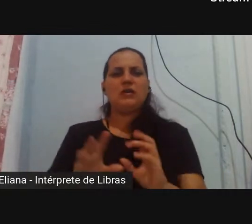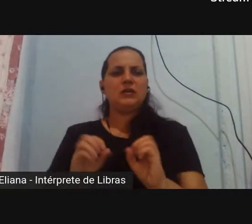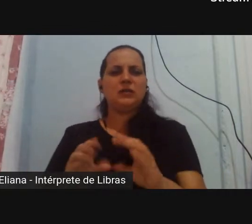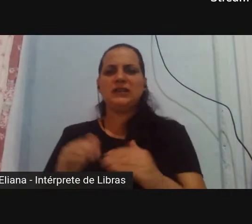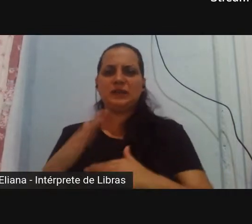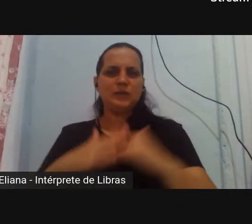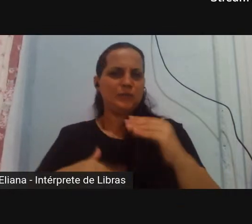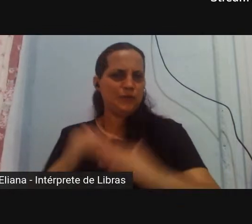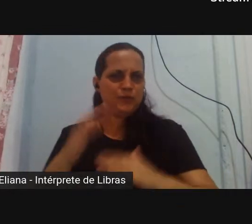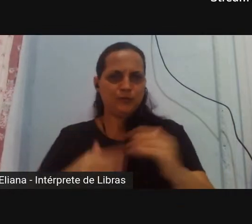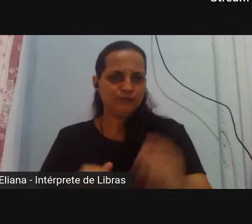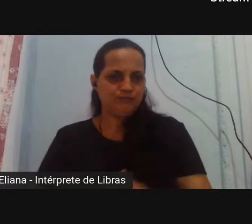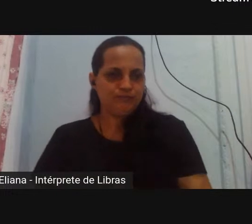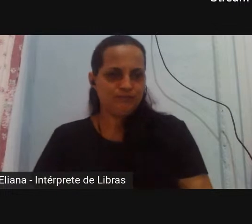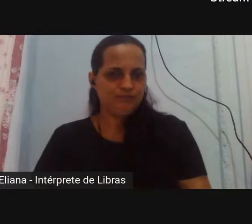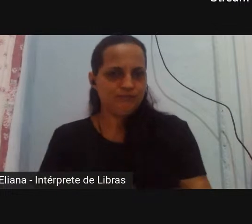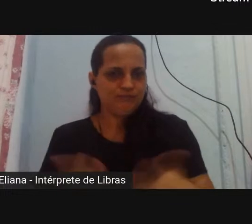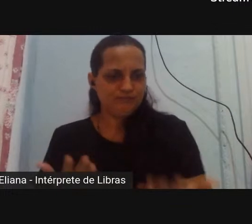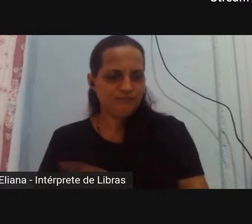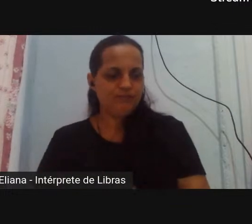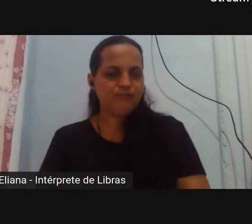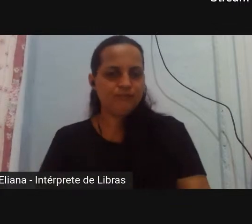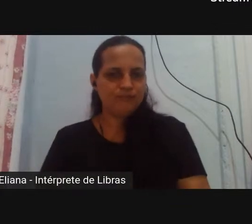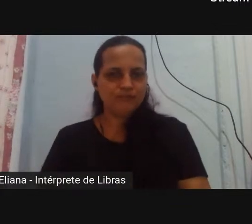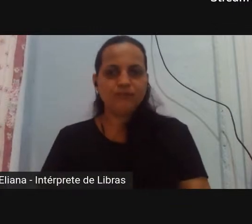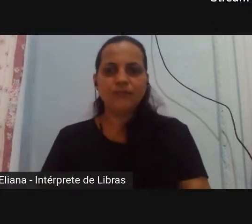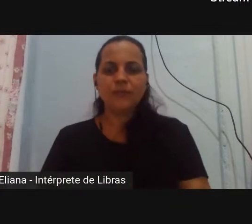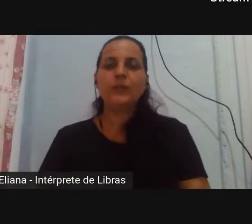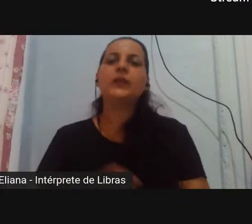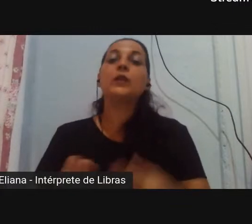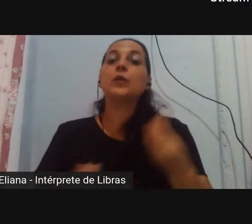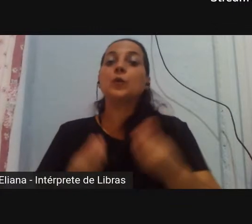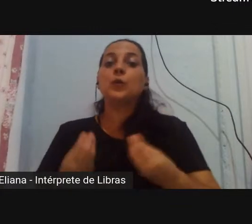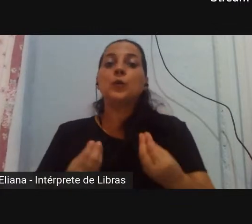Não é papel do Estado formar mão de obra para o capital.